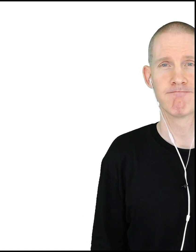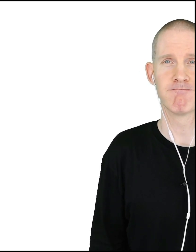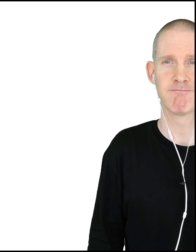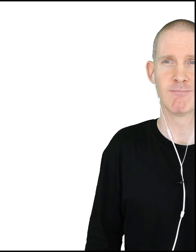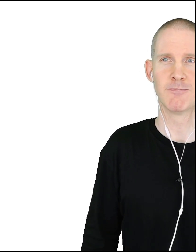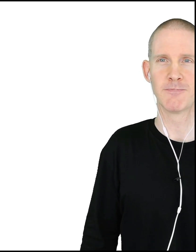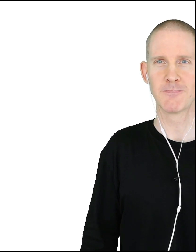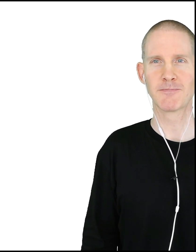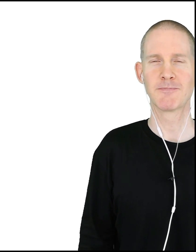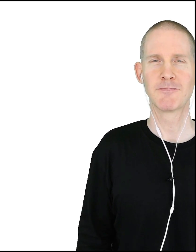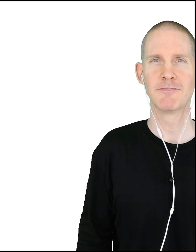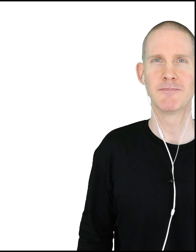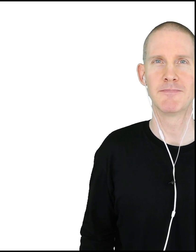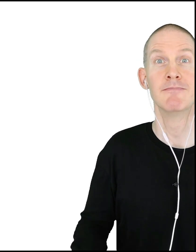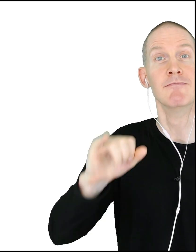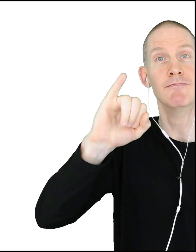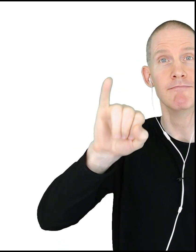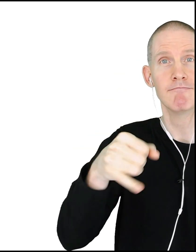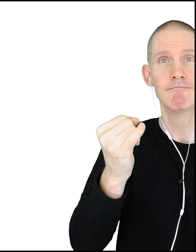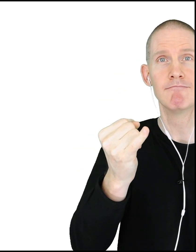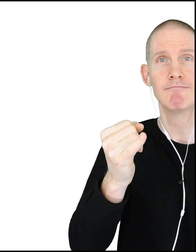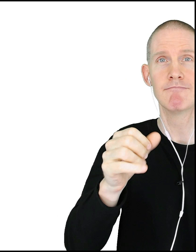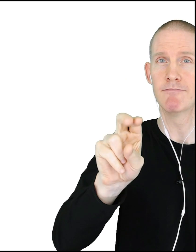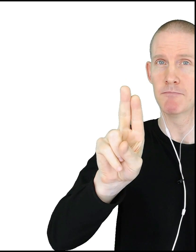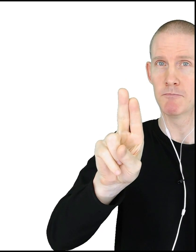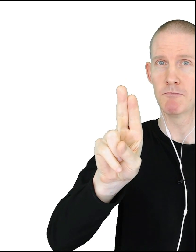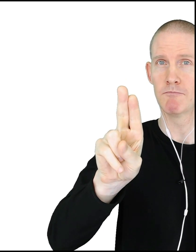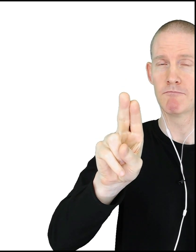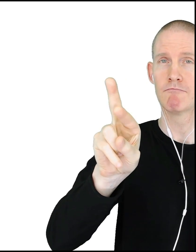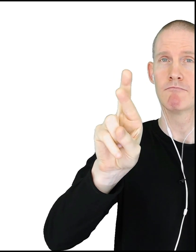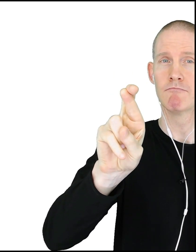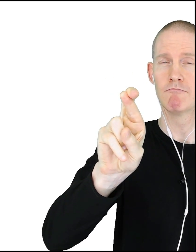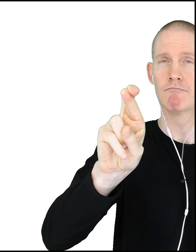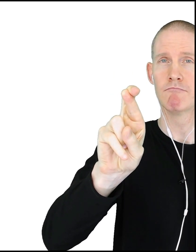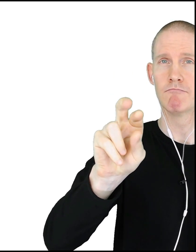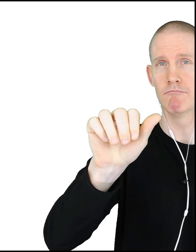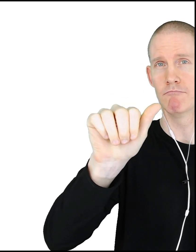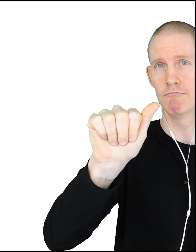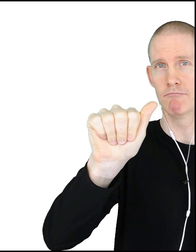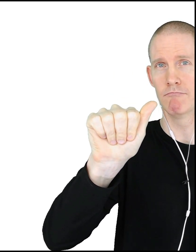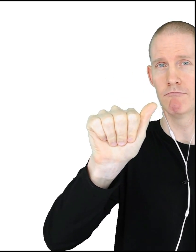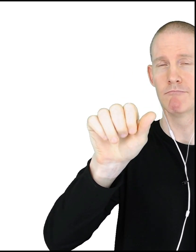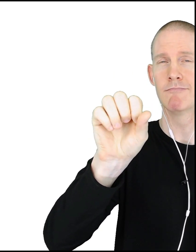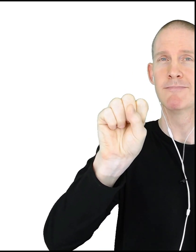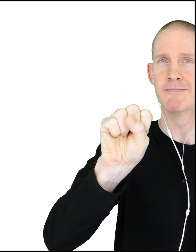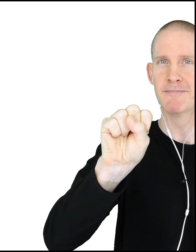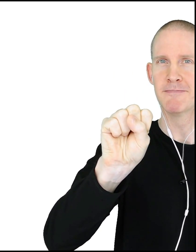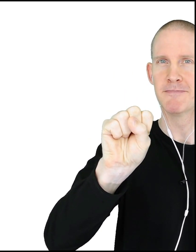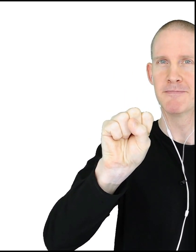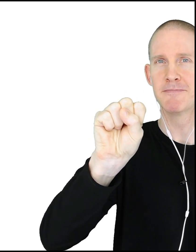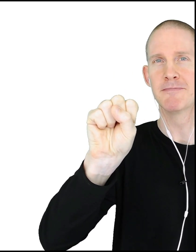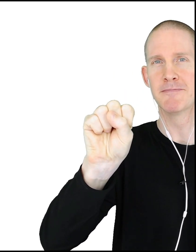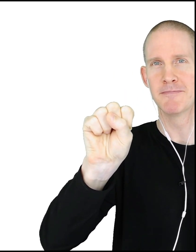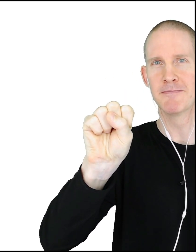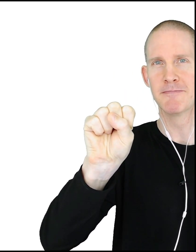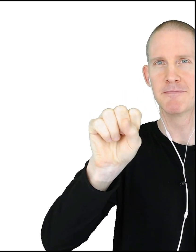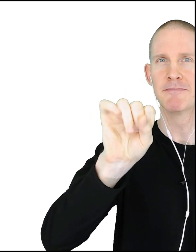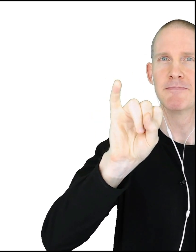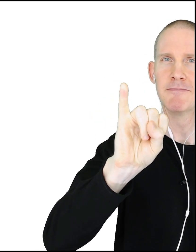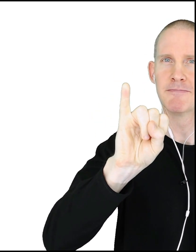moja gorko pokusa, da te barem nisam voljela. Bio si mi